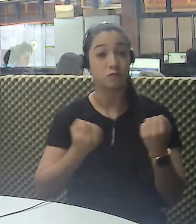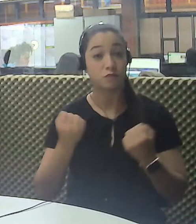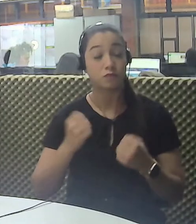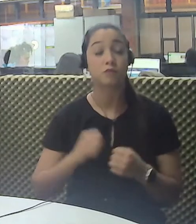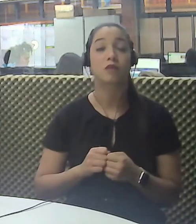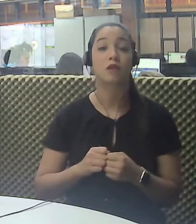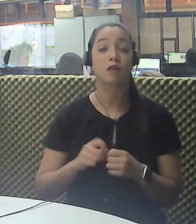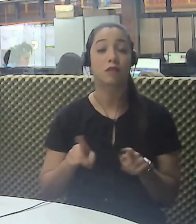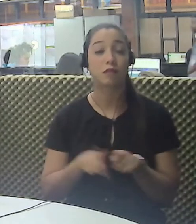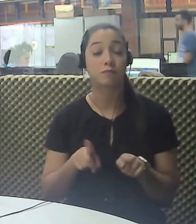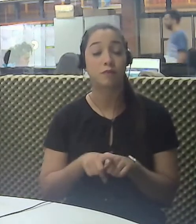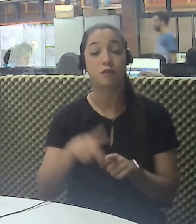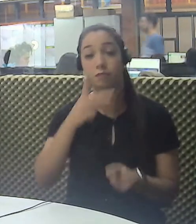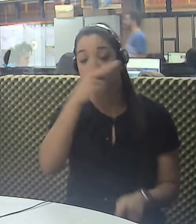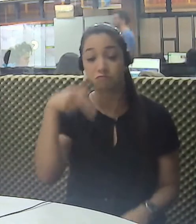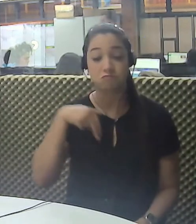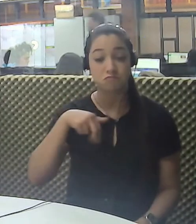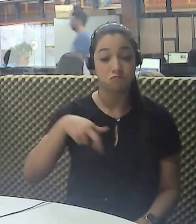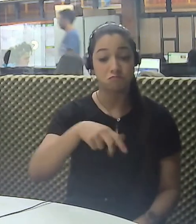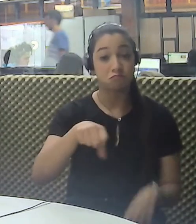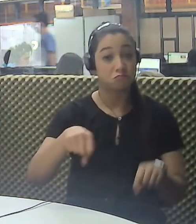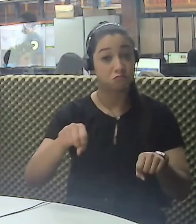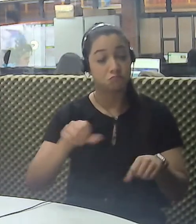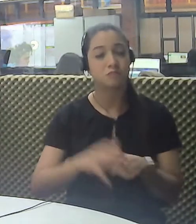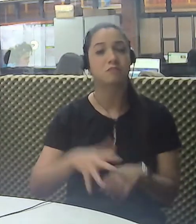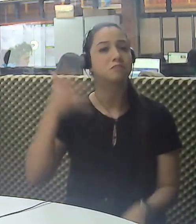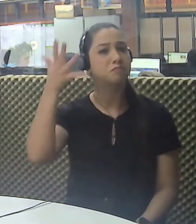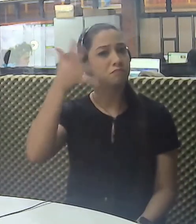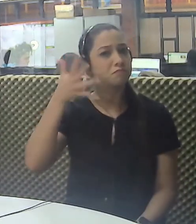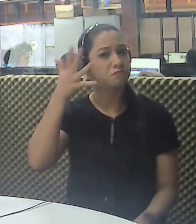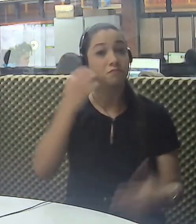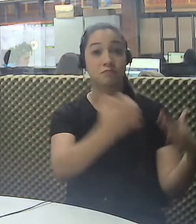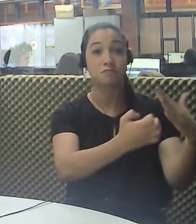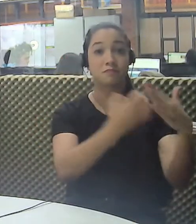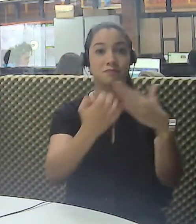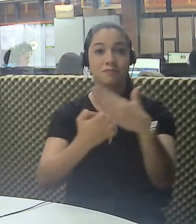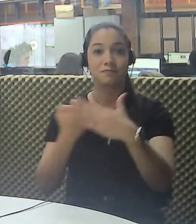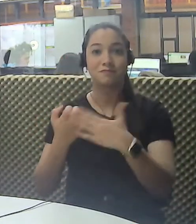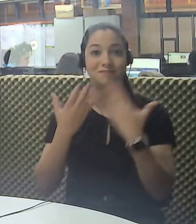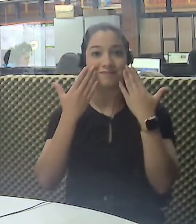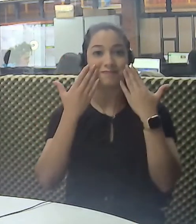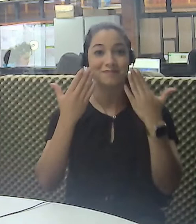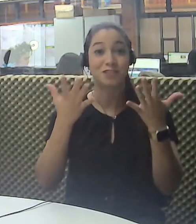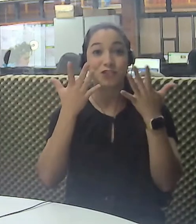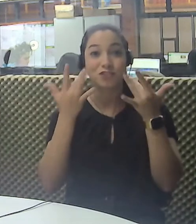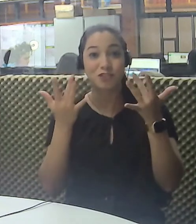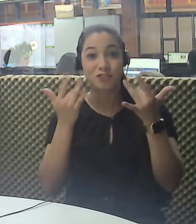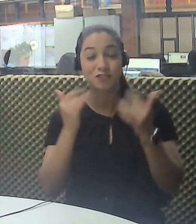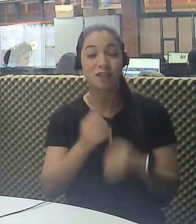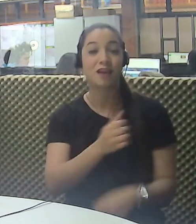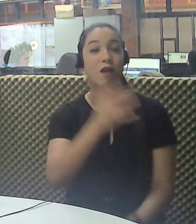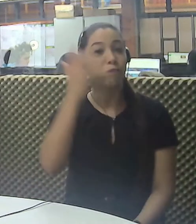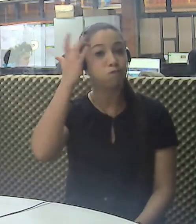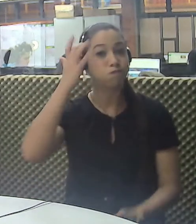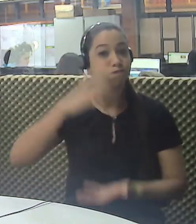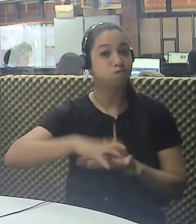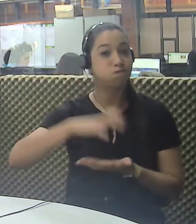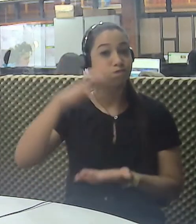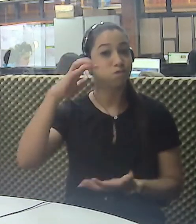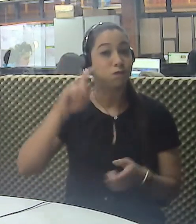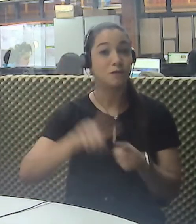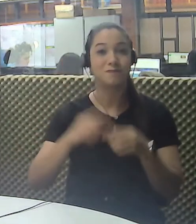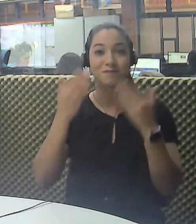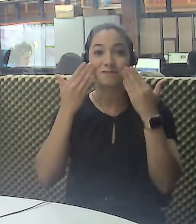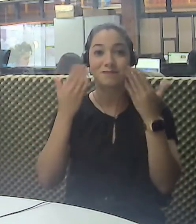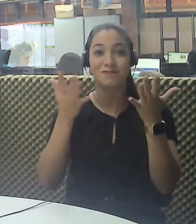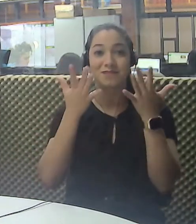passageiro, pedestre. E também palestras nas empresas, apresentação de teatro para os adultos e